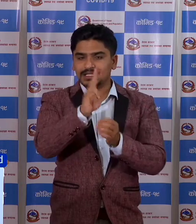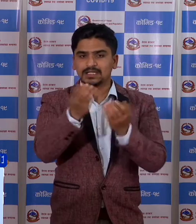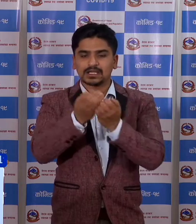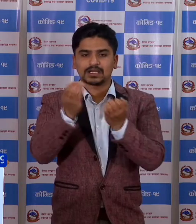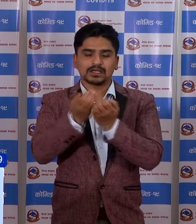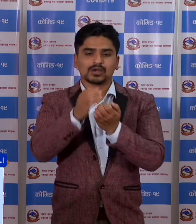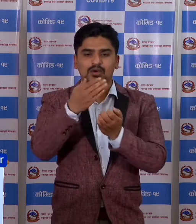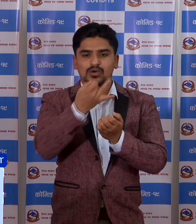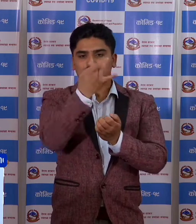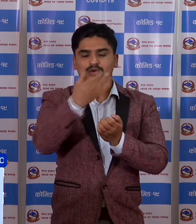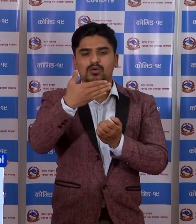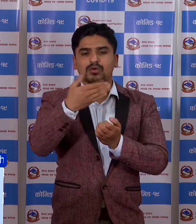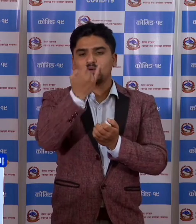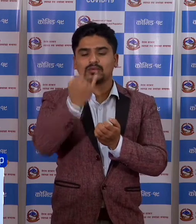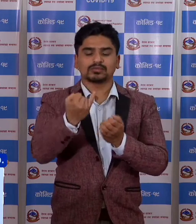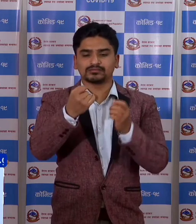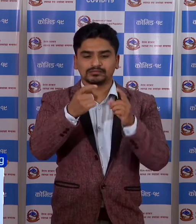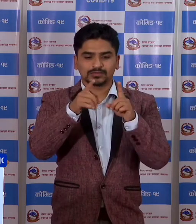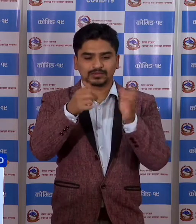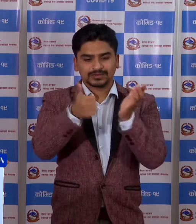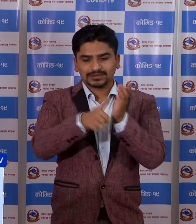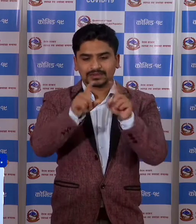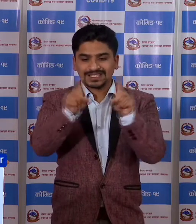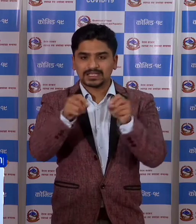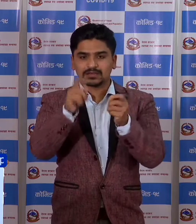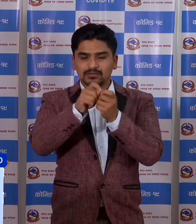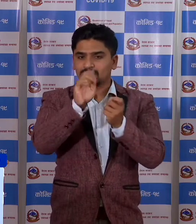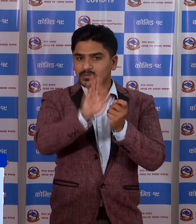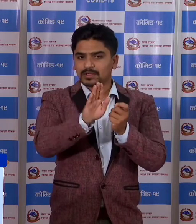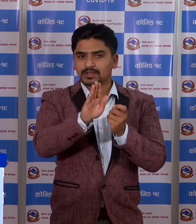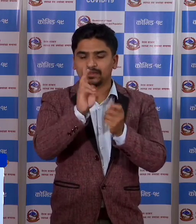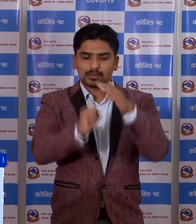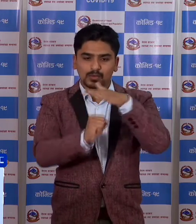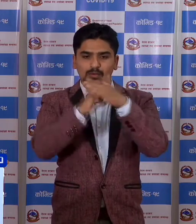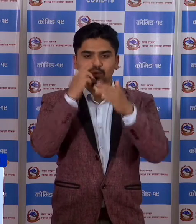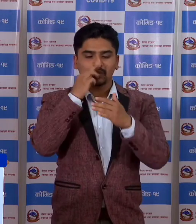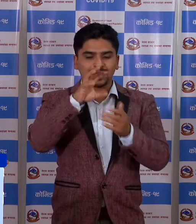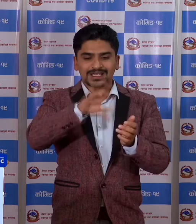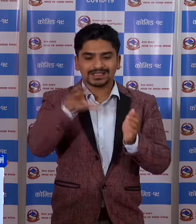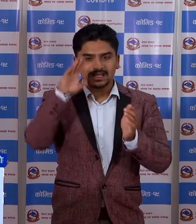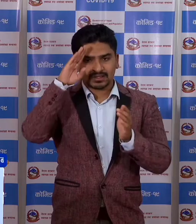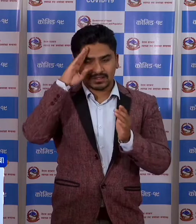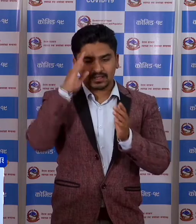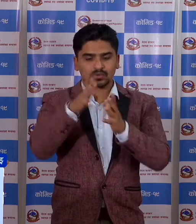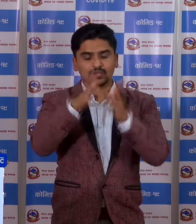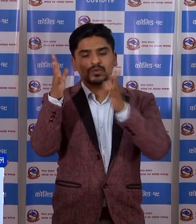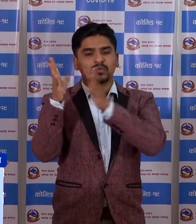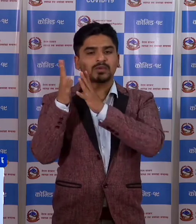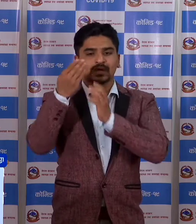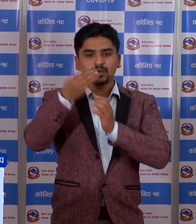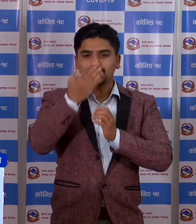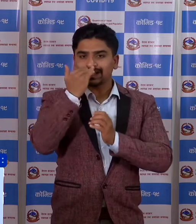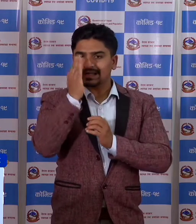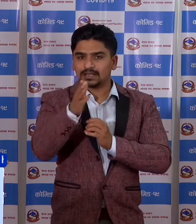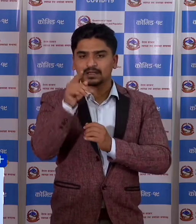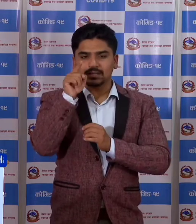त्यस्तै मलेरियाको लागि पनि डायग्नोस्टिक टेस्ट किटको व्यवस्था भएको छ। यसमा पनि प्रमुख रूपमा स्थानीय सरकारको अहम भूमिका भएको